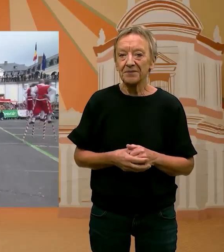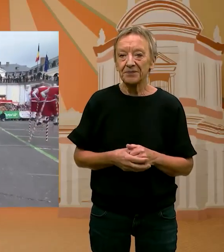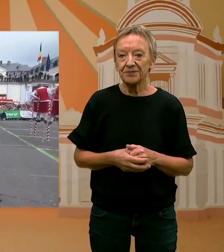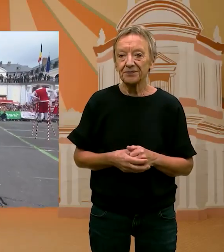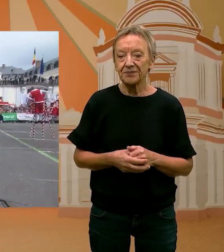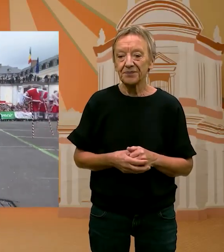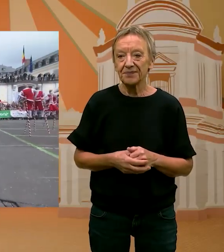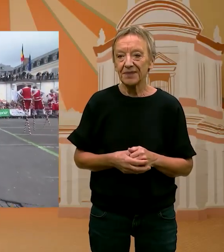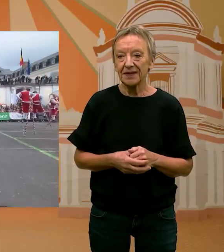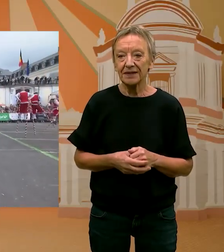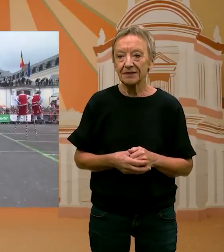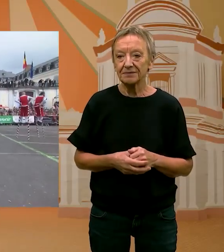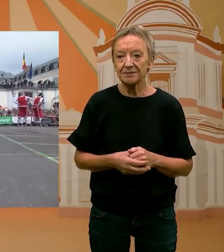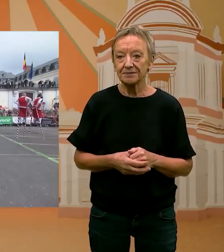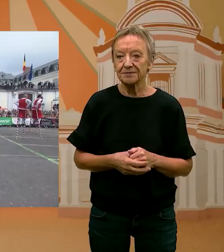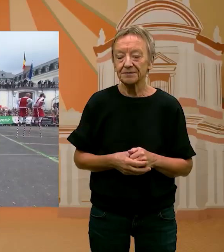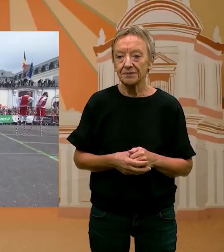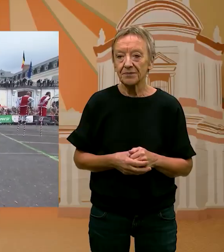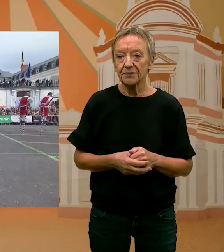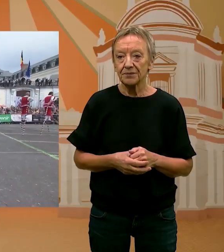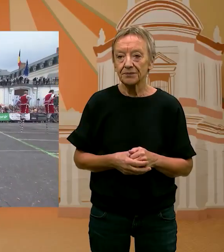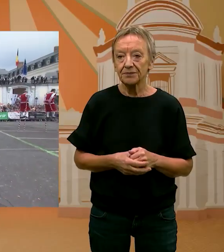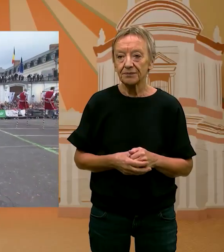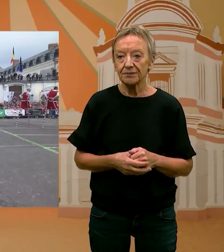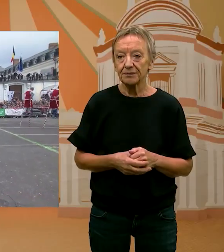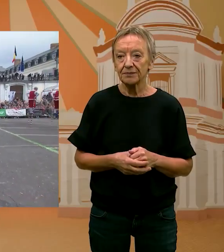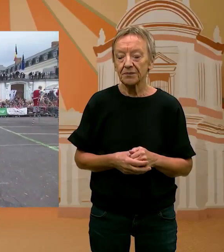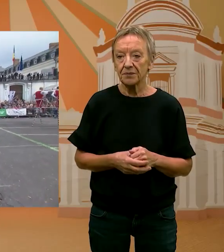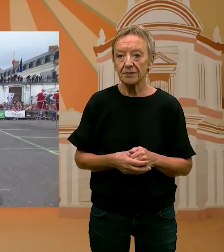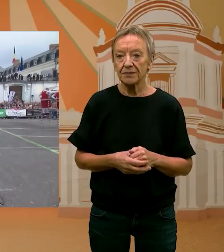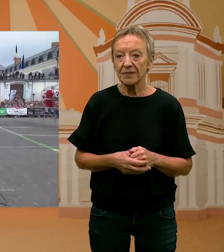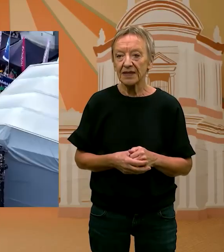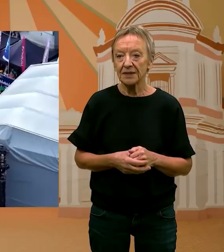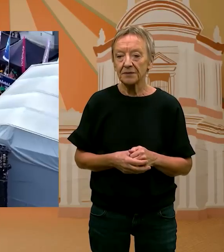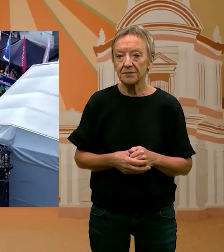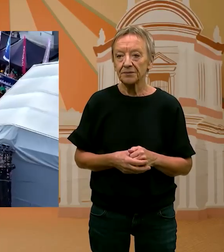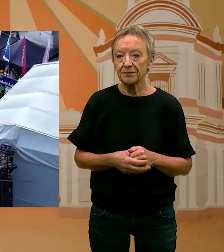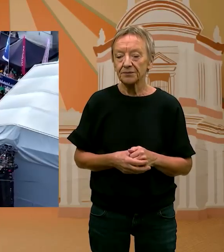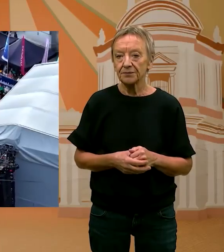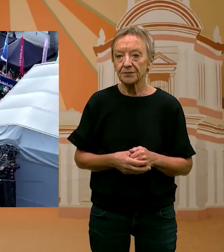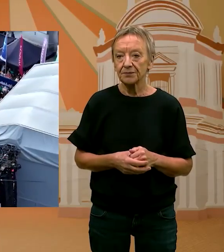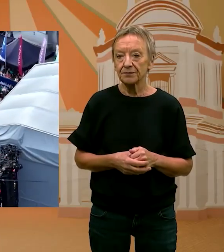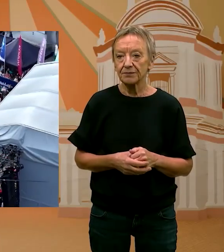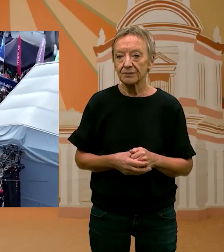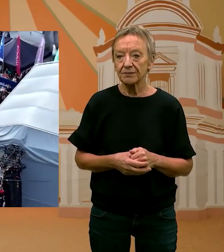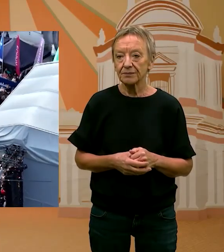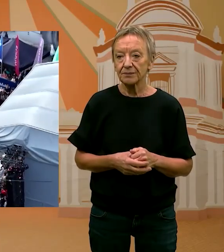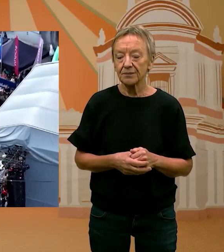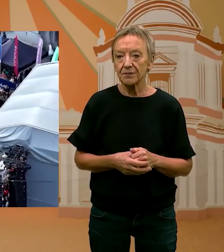battre. Et là, on voit que ça se bat bien. Hugues est mis à part par Max, Christophe